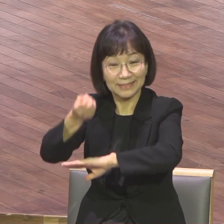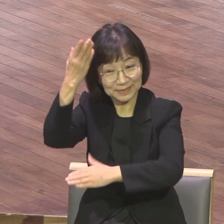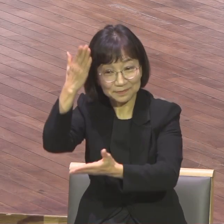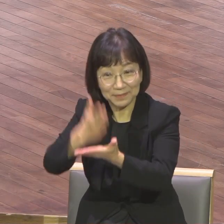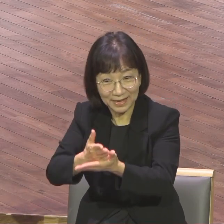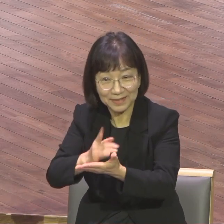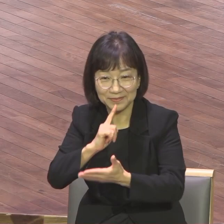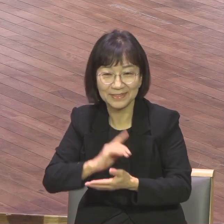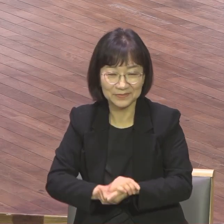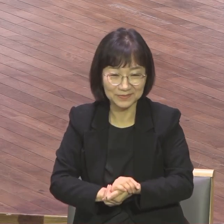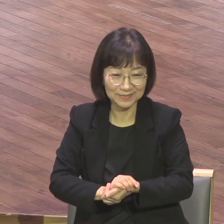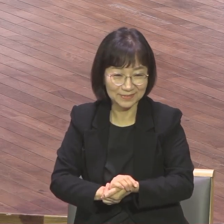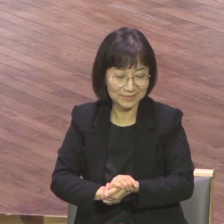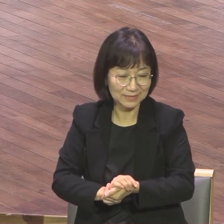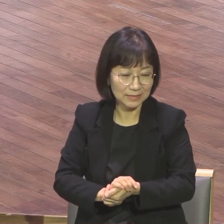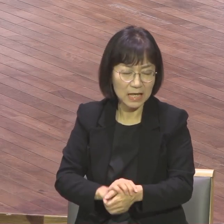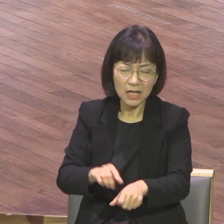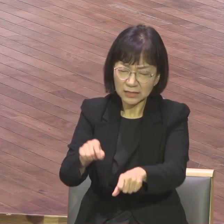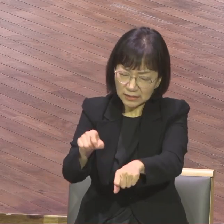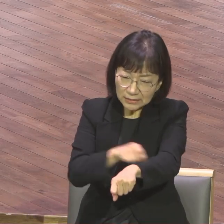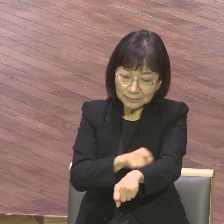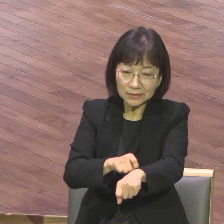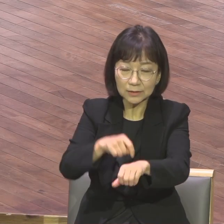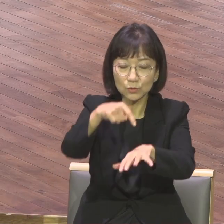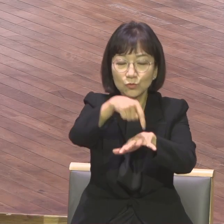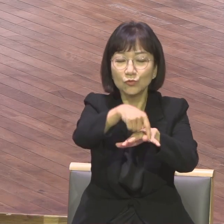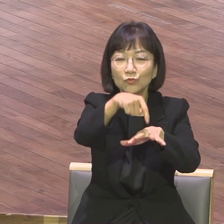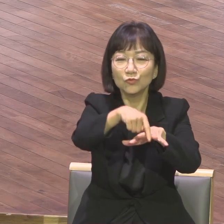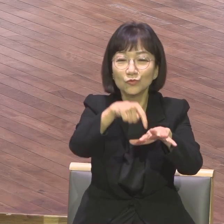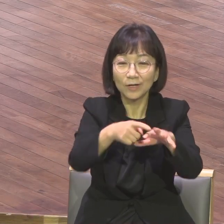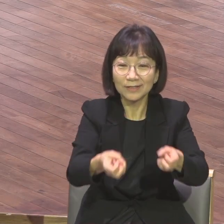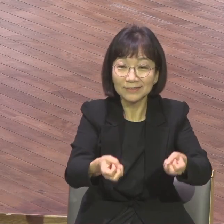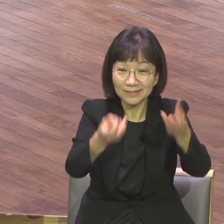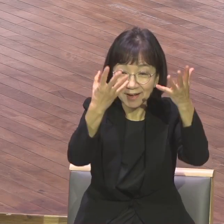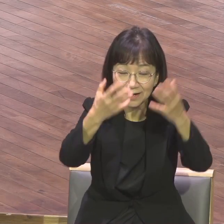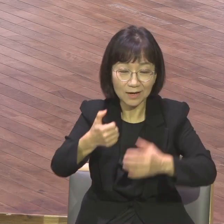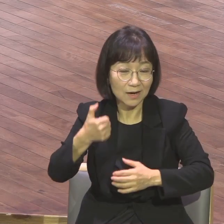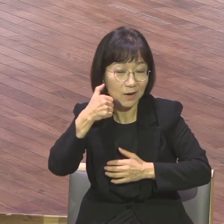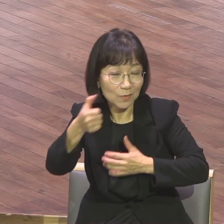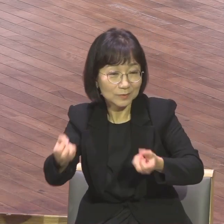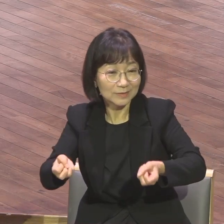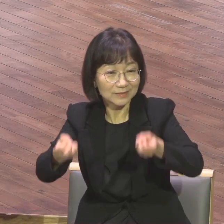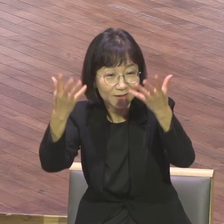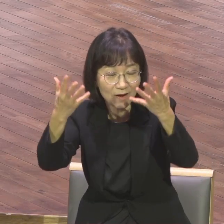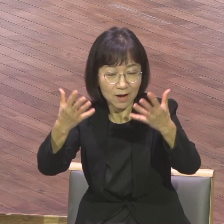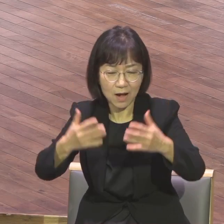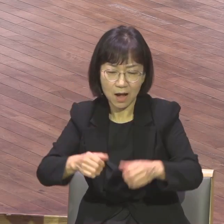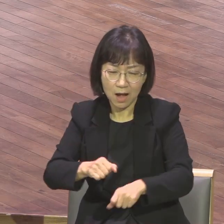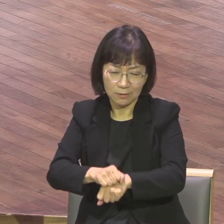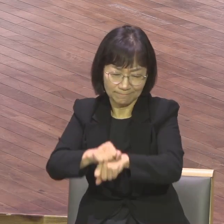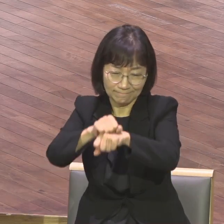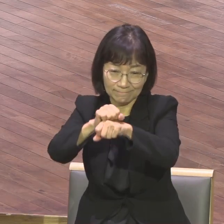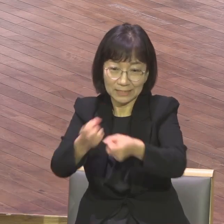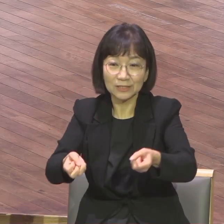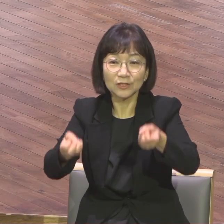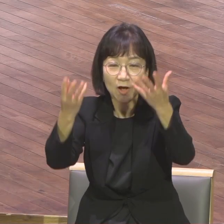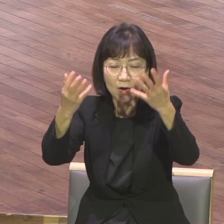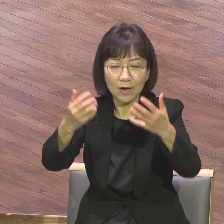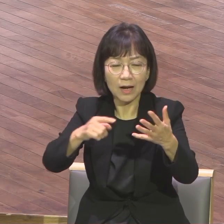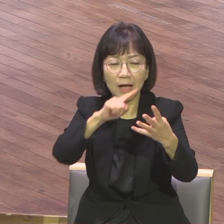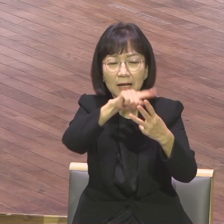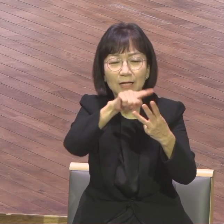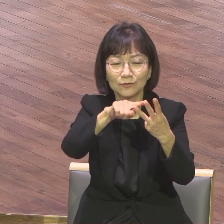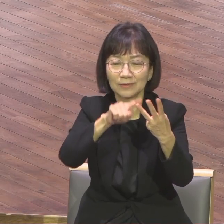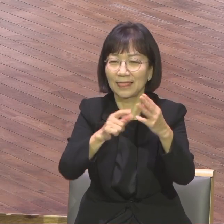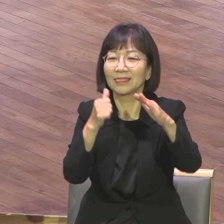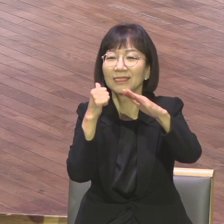자, 이 절기 가운데서 특별히 유월절, 오순절, 초막절. 유월절, 오순절, 초막절